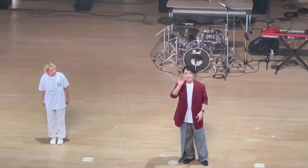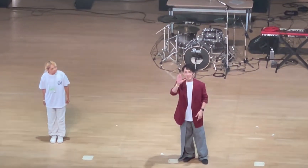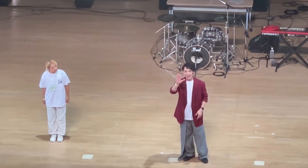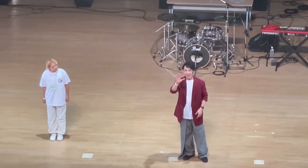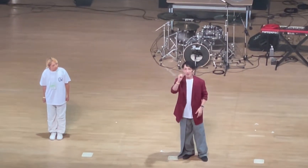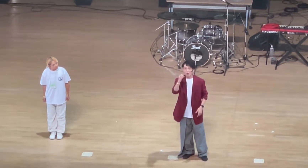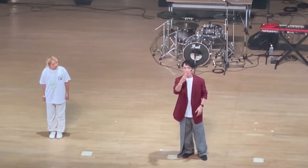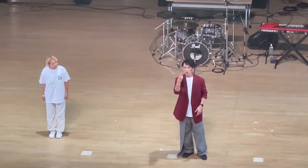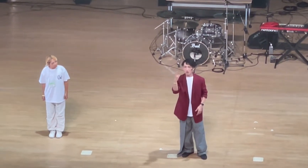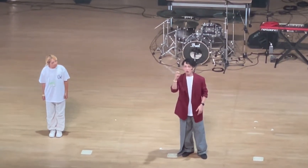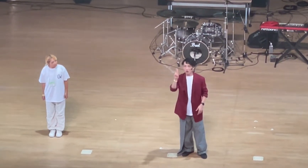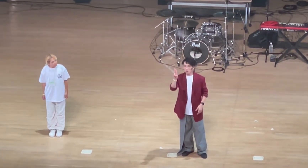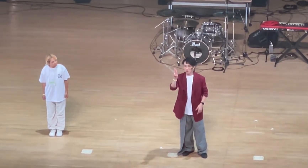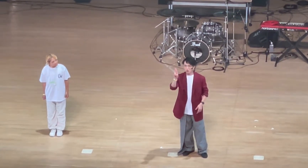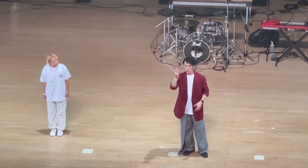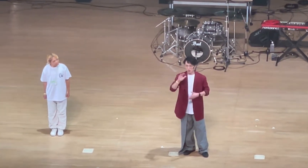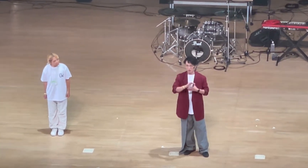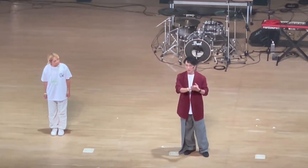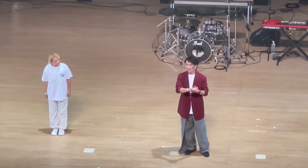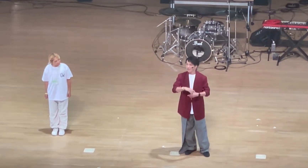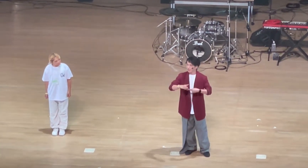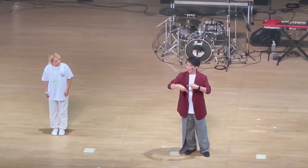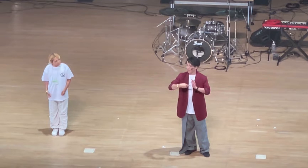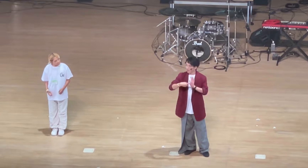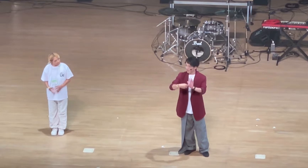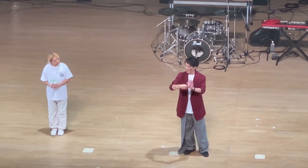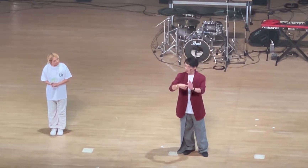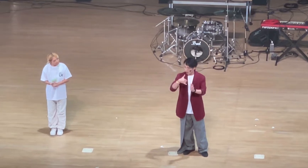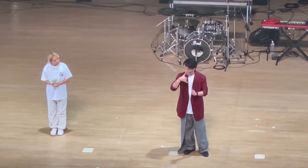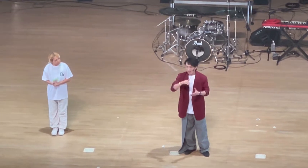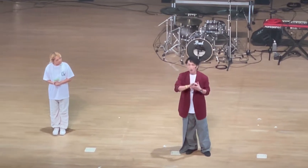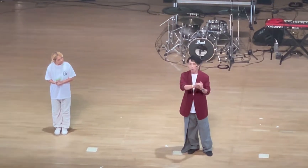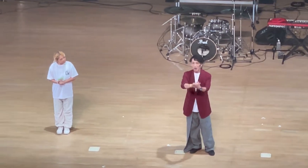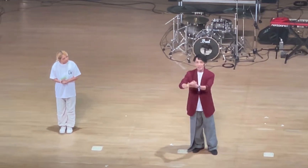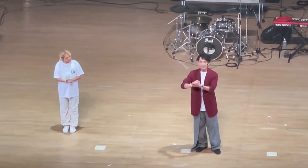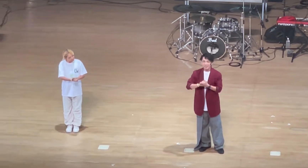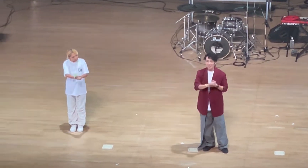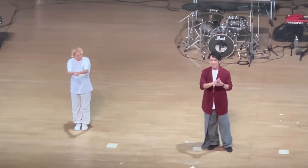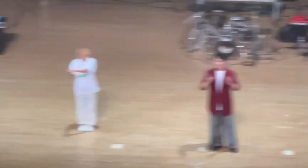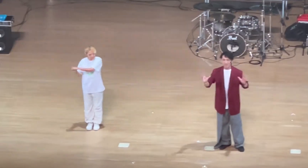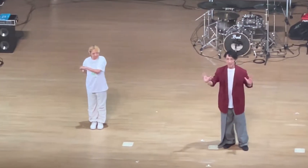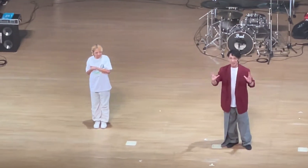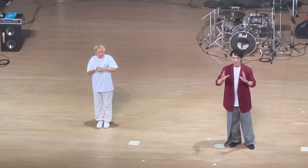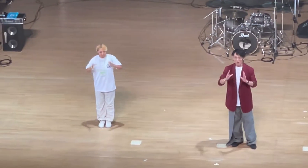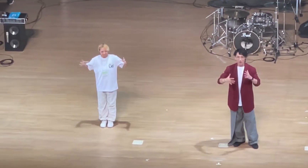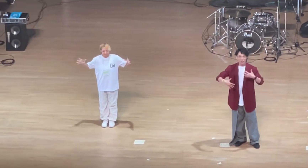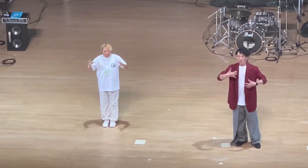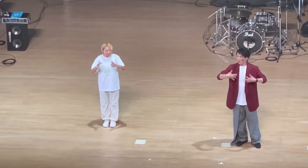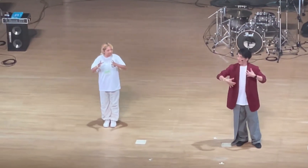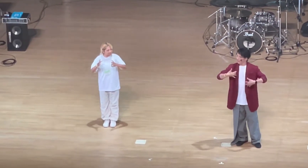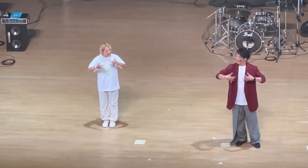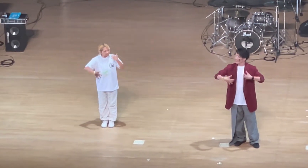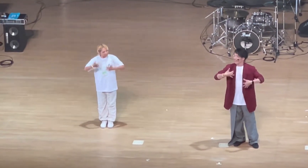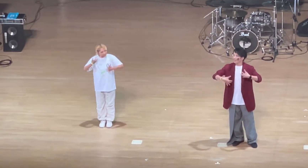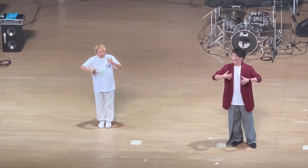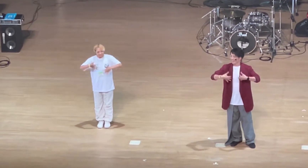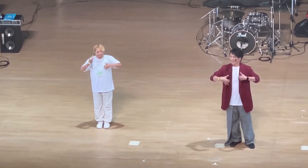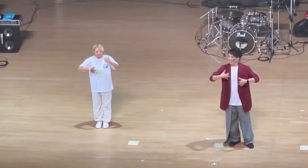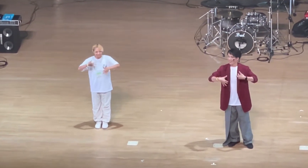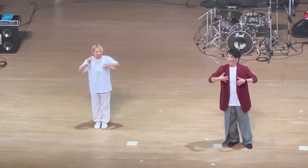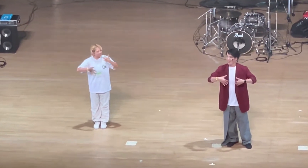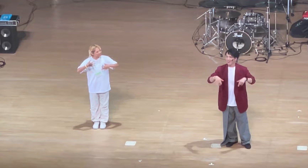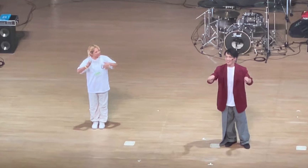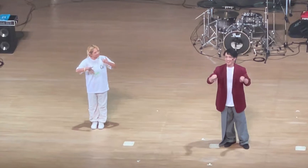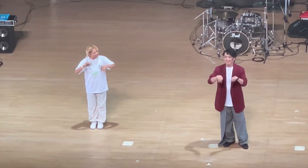になって踊ろう。手話表現だと輪になって踊ろうでございます